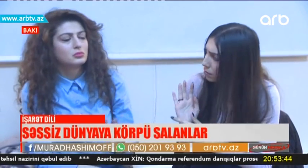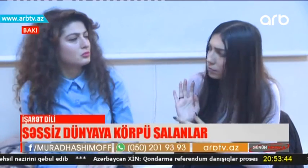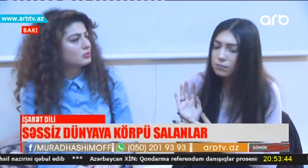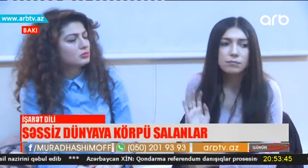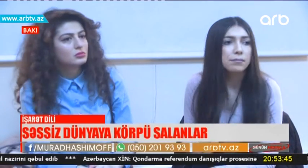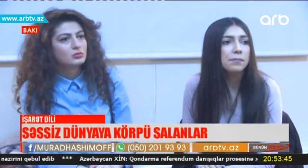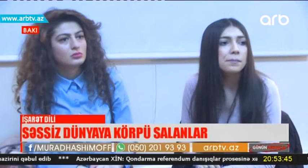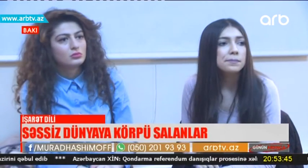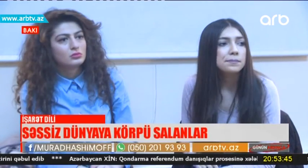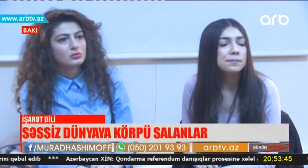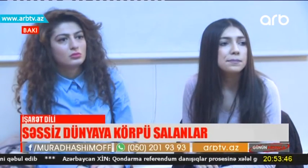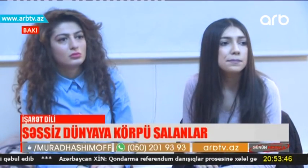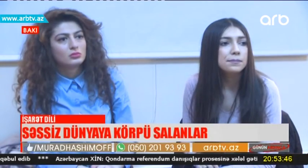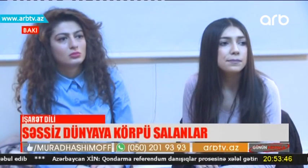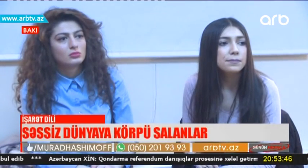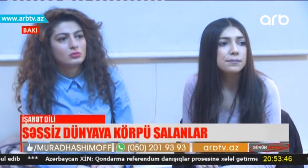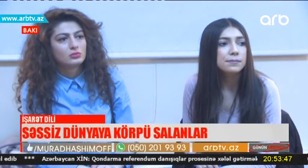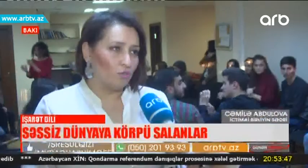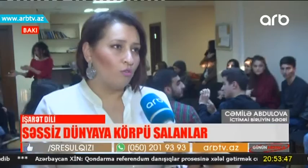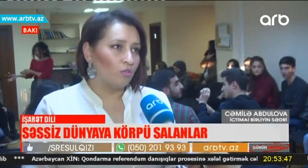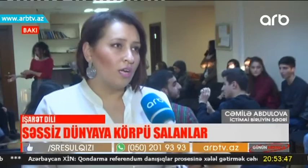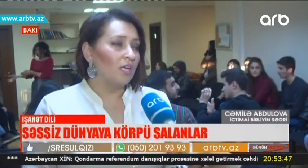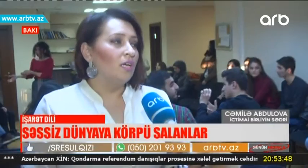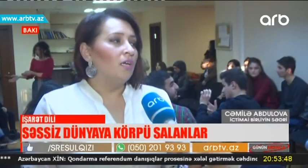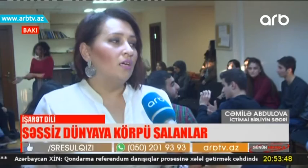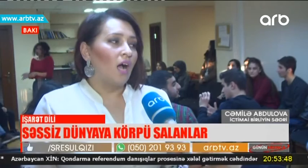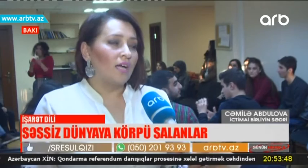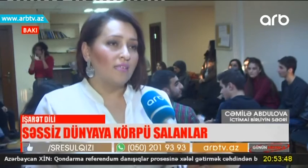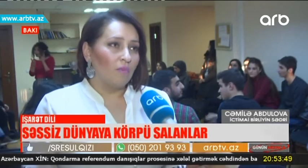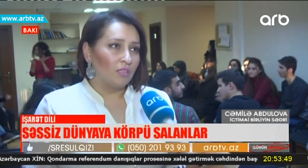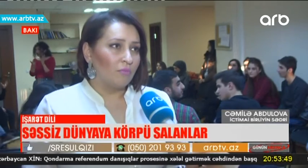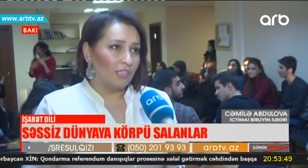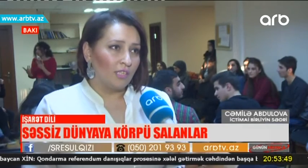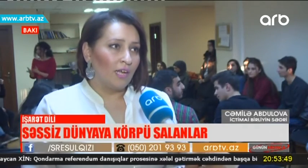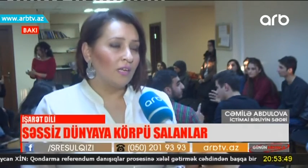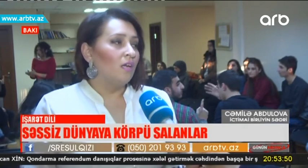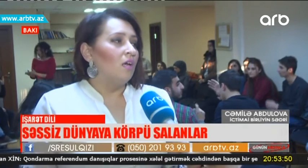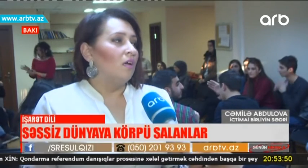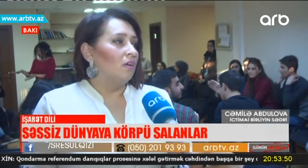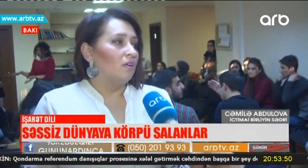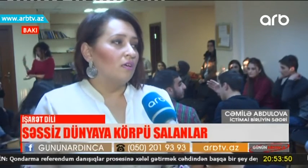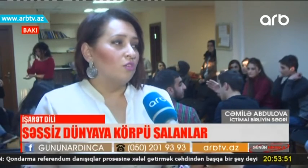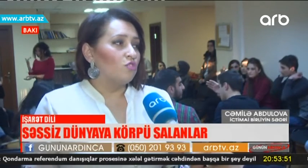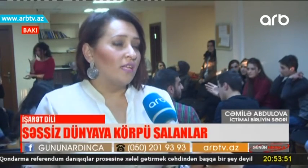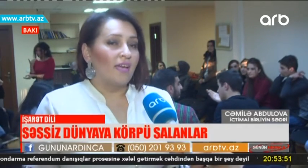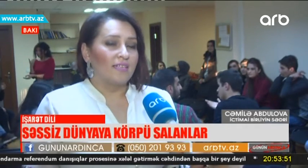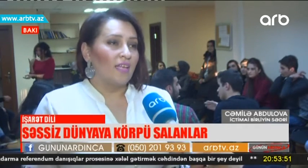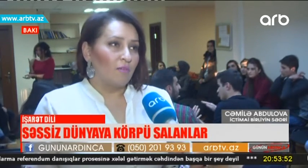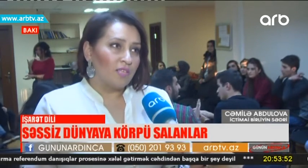şəxslərin işsiz qalmalarıdır. Rəsmlə məşğul olurlar, akademiyanı bitirirlər, gözəl dərzlərimiz